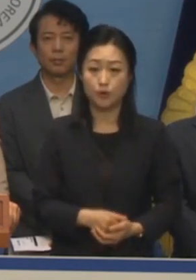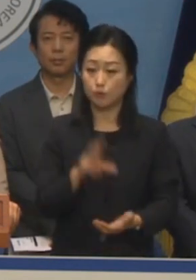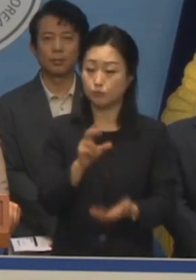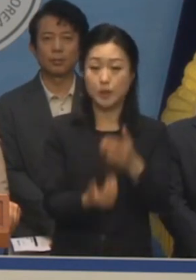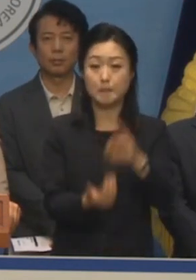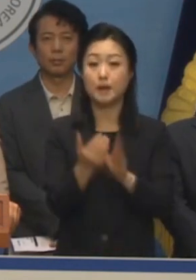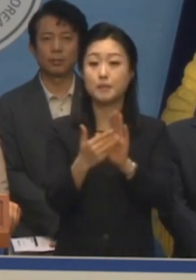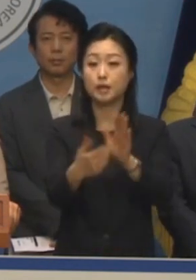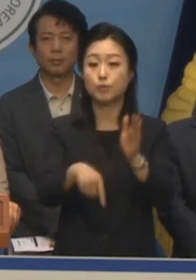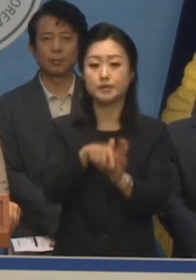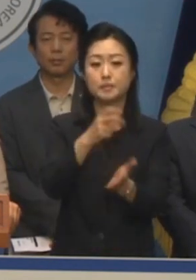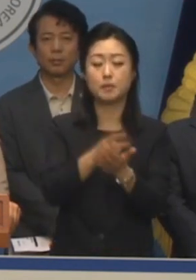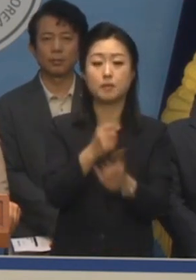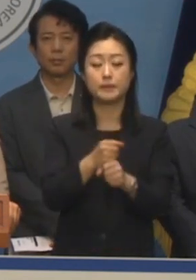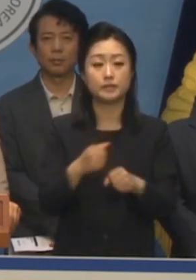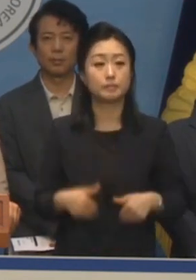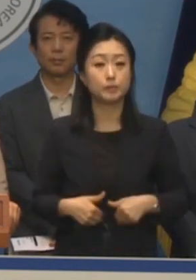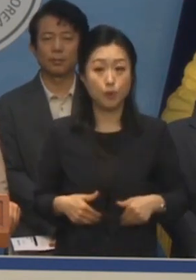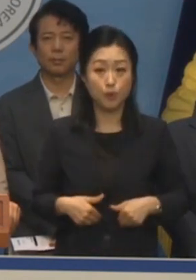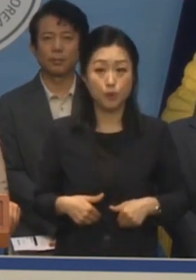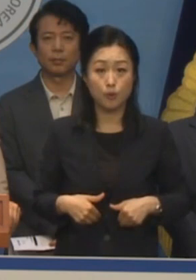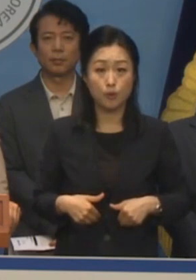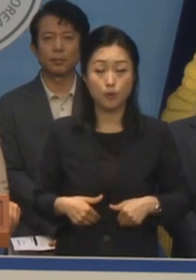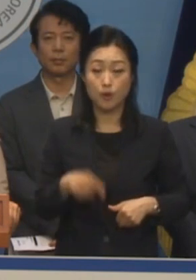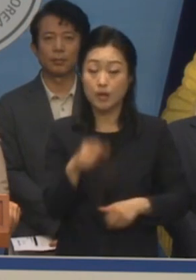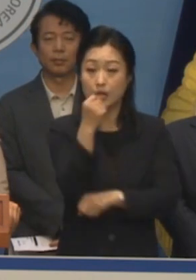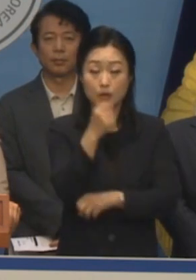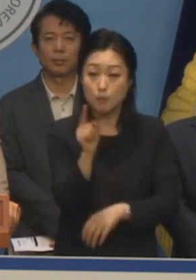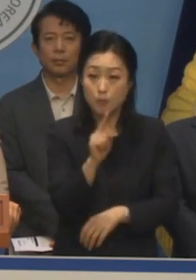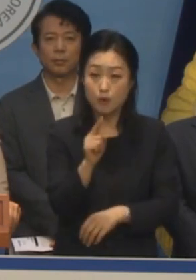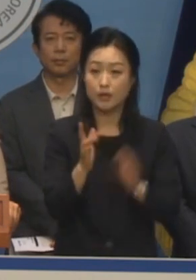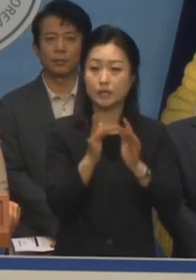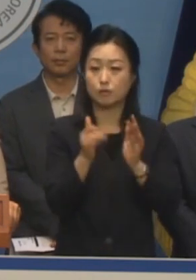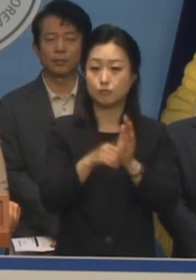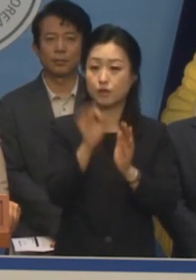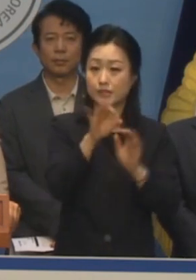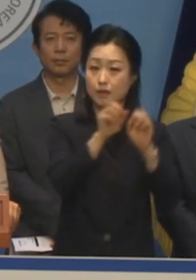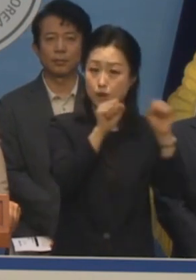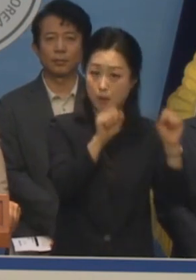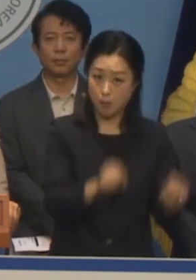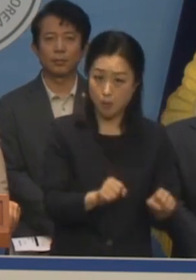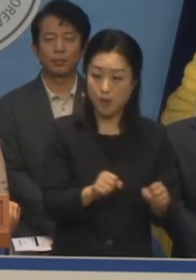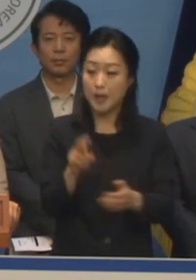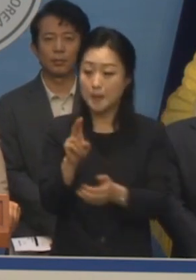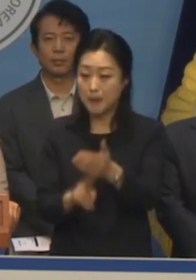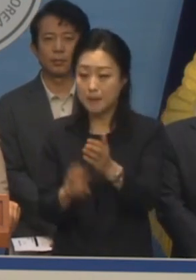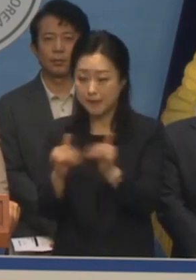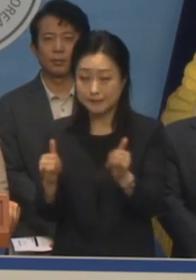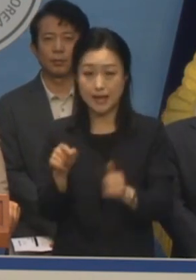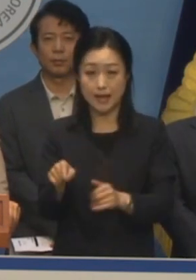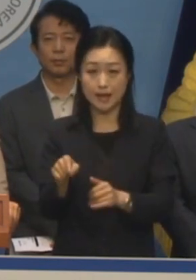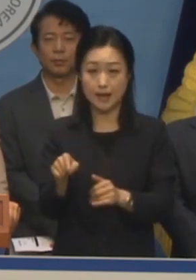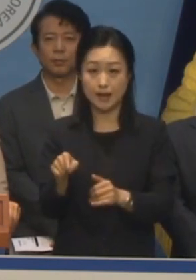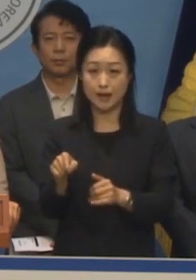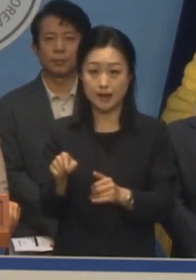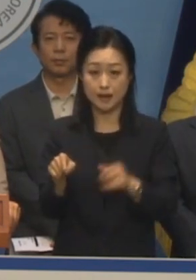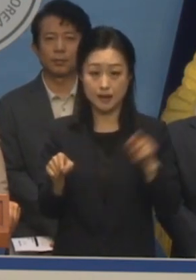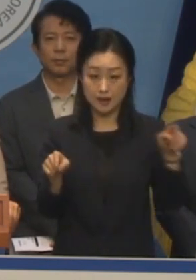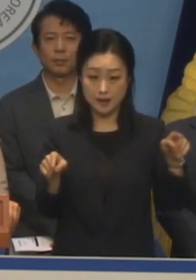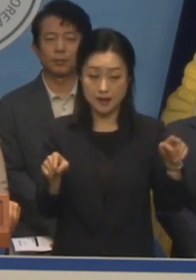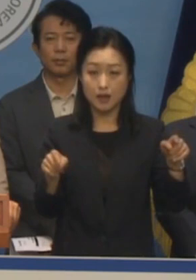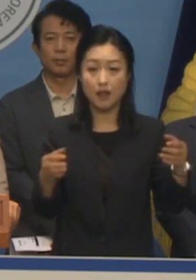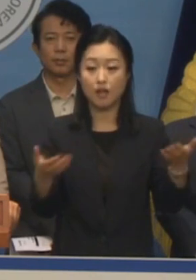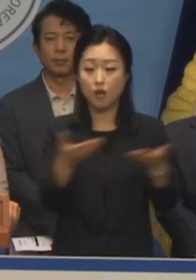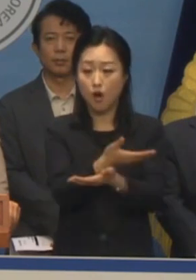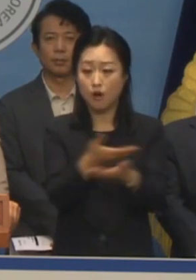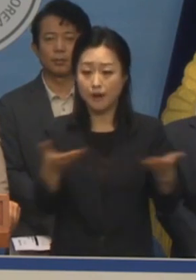재발 방지를 위해서 입법을 해야 되는데 그 입법을 해야 되는 가장 기본은 온라인 플랫폼과 그 판매자인 입점업체 사이에 있어서의